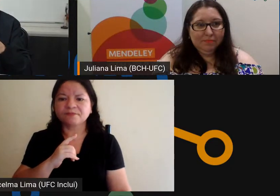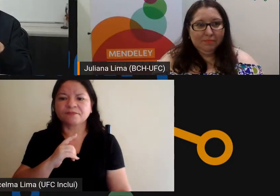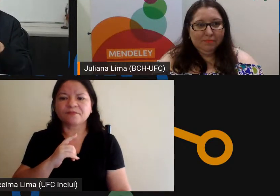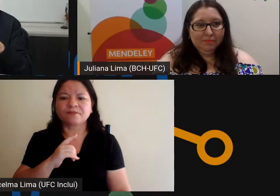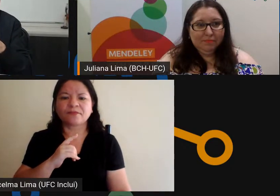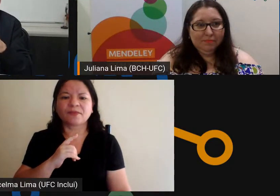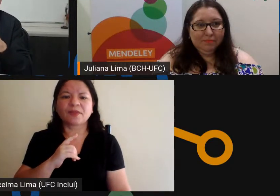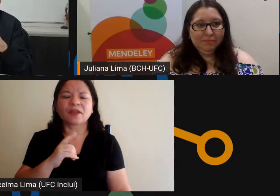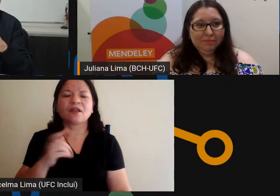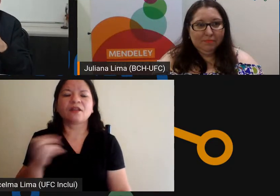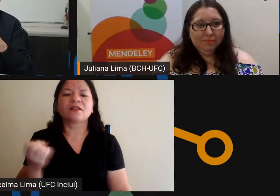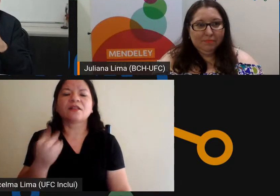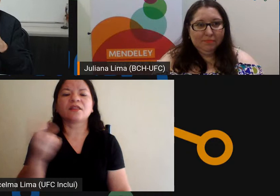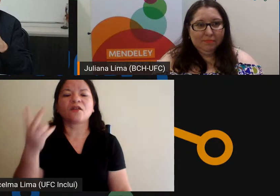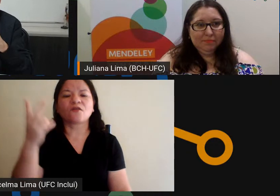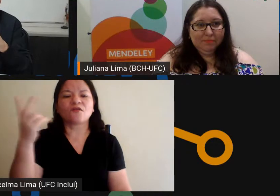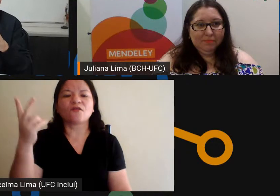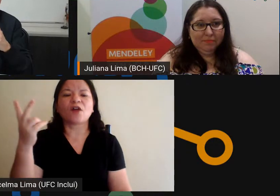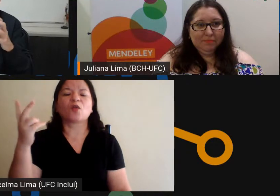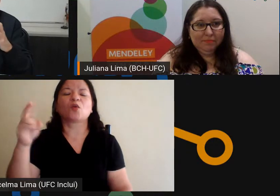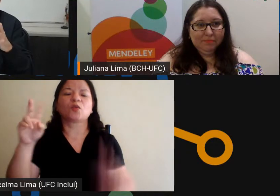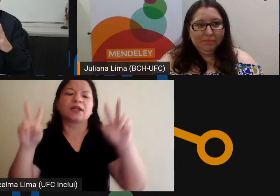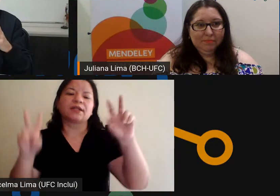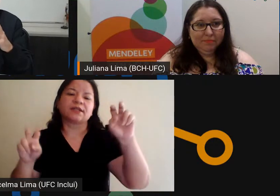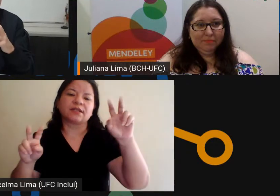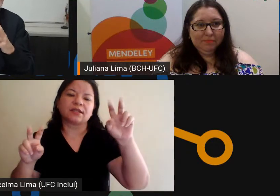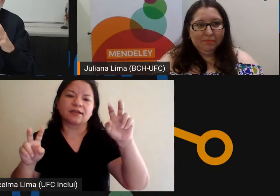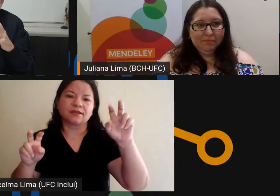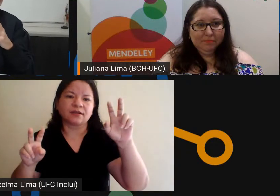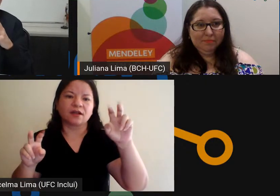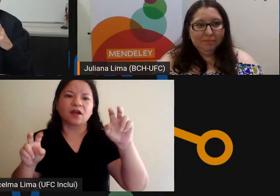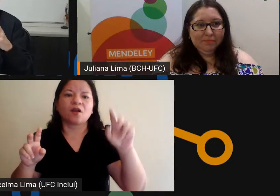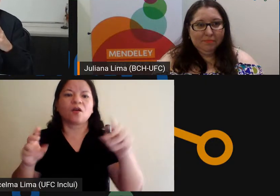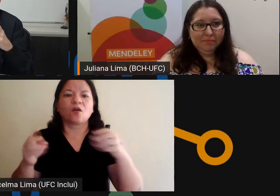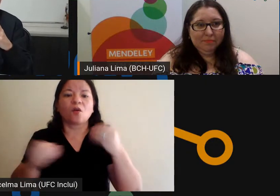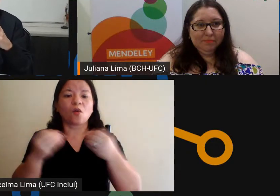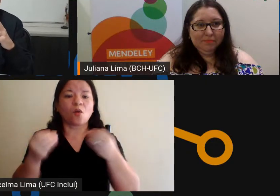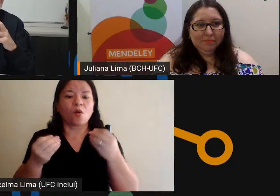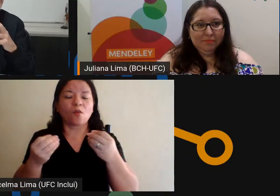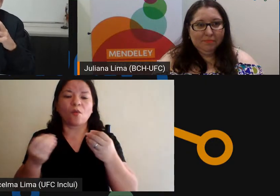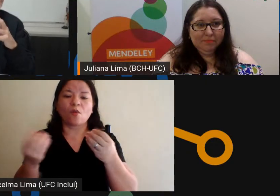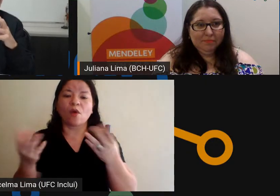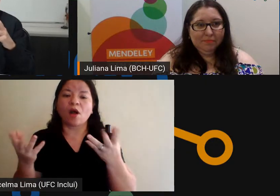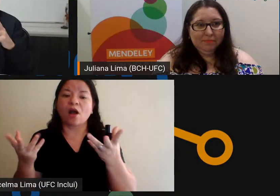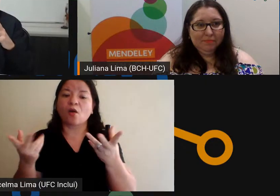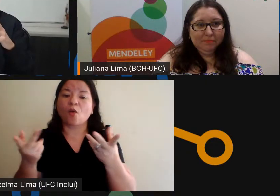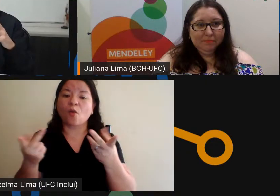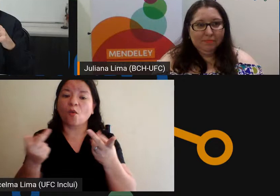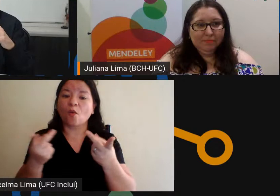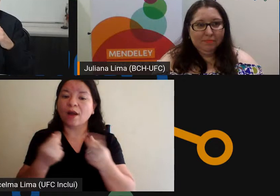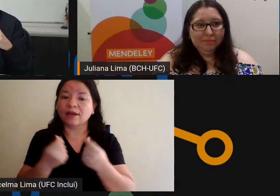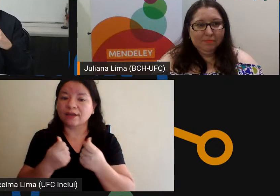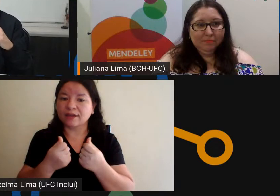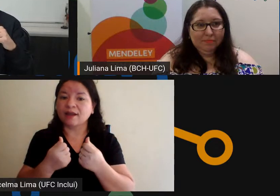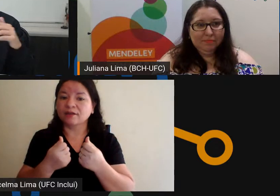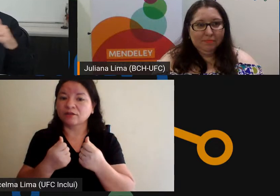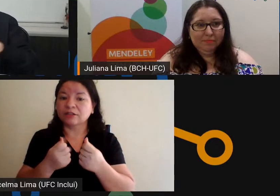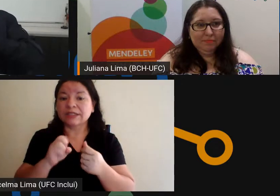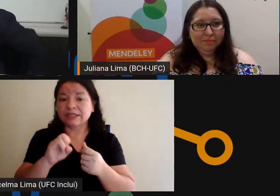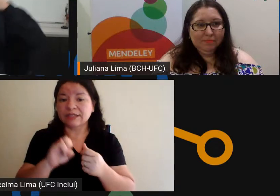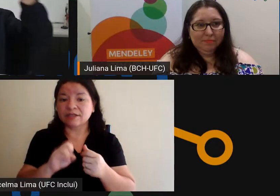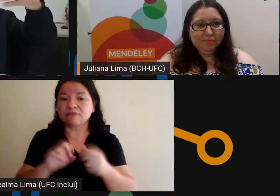o valor da citação ponderado pela qualidade da revista, pelas citações que a revista recebe. Então, ser citado